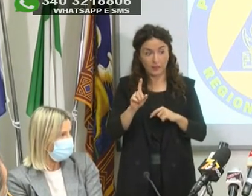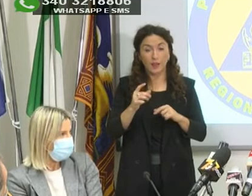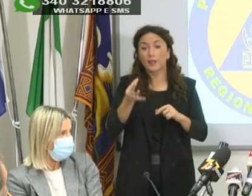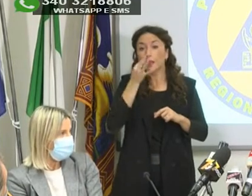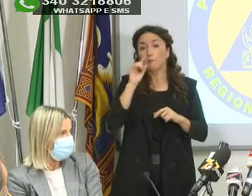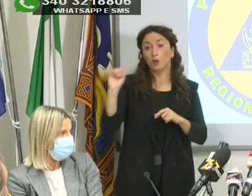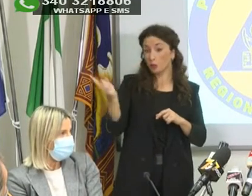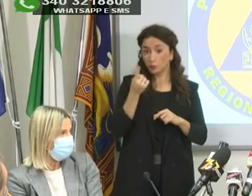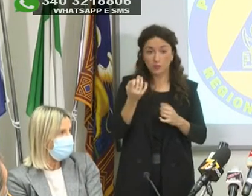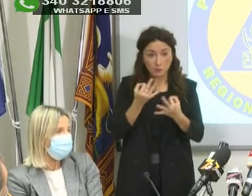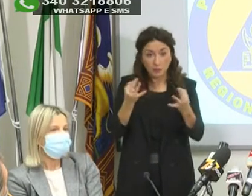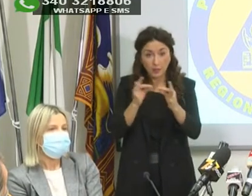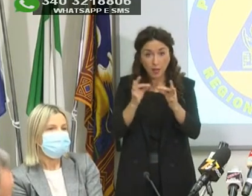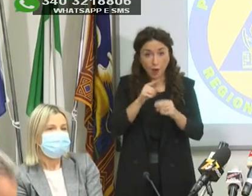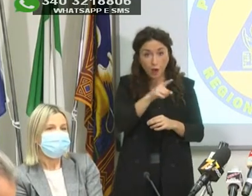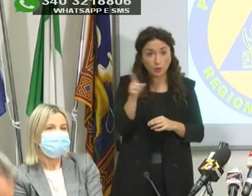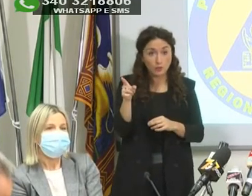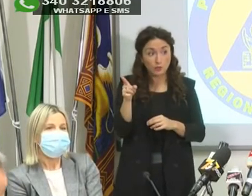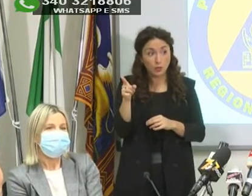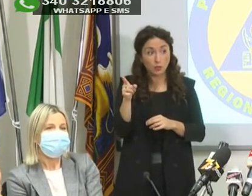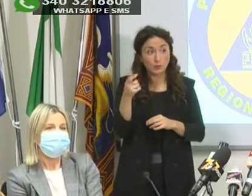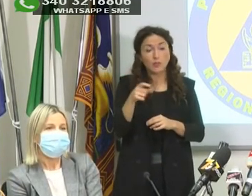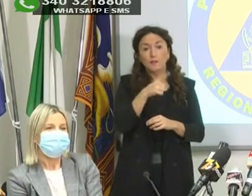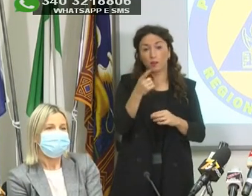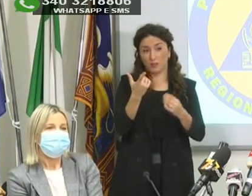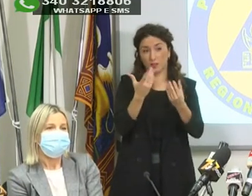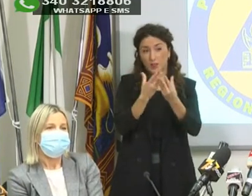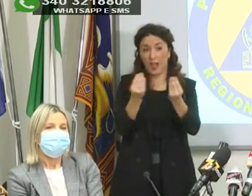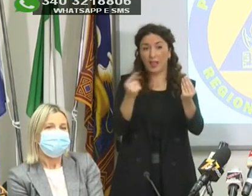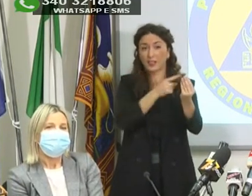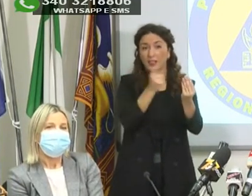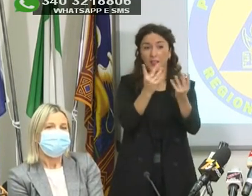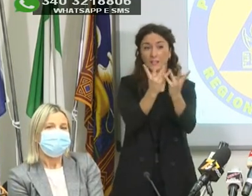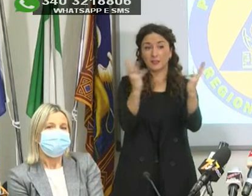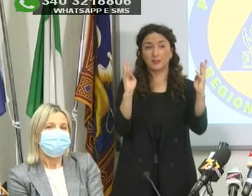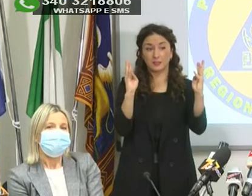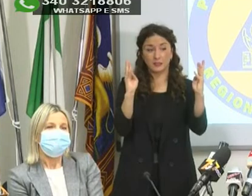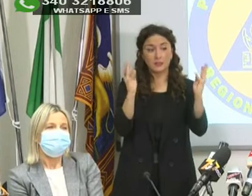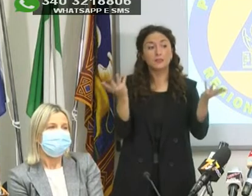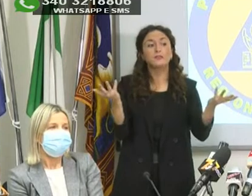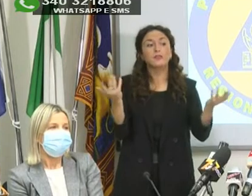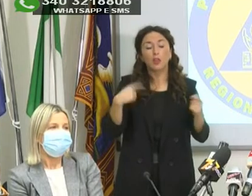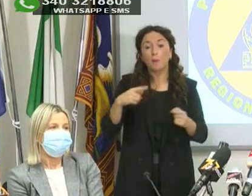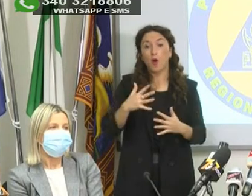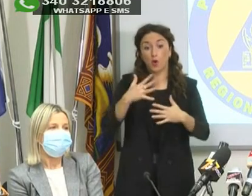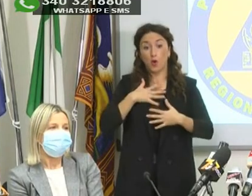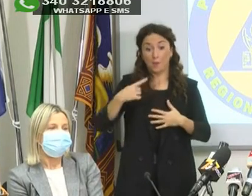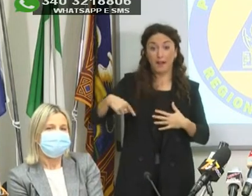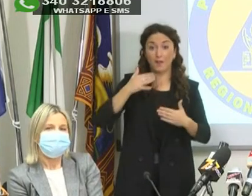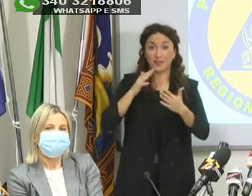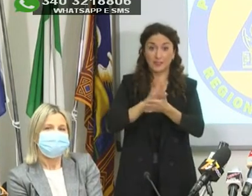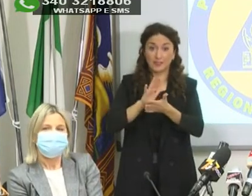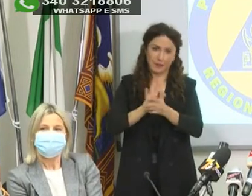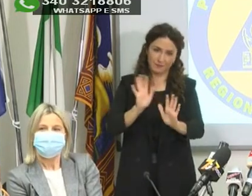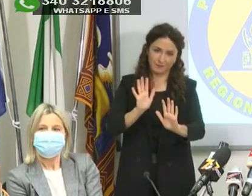tampone. Cosa dite? Visto che siete in tanti, almeno no, dopo non veniamo fuori che è colpa della conferenza stampa.